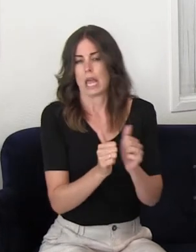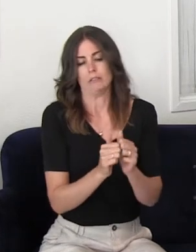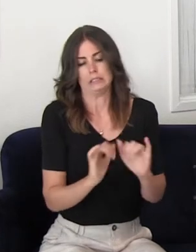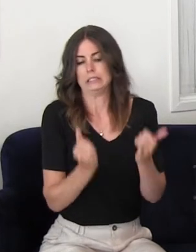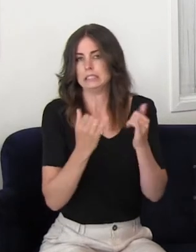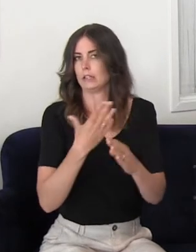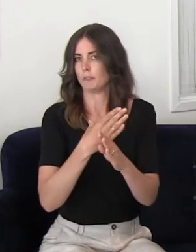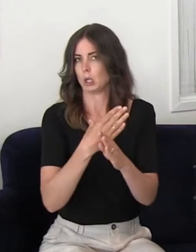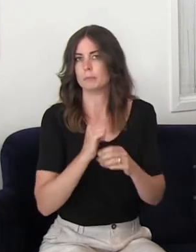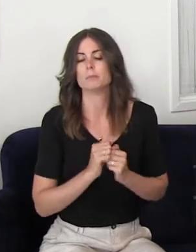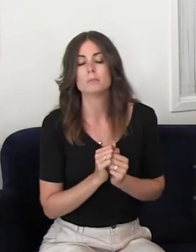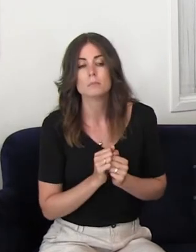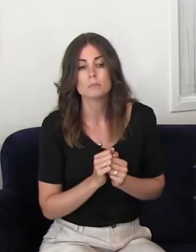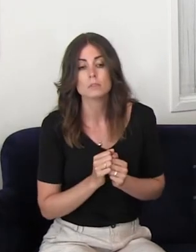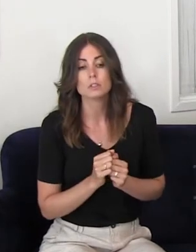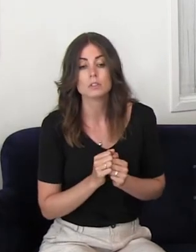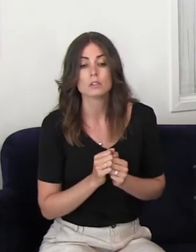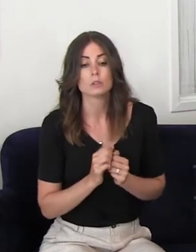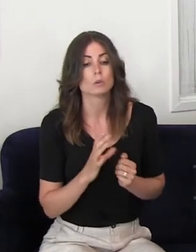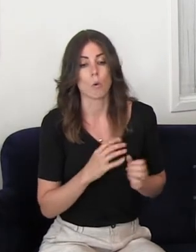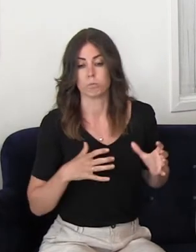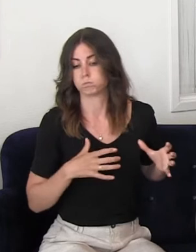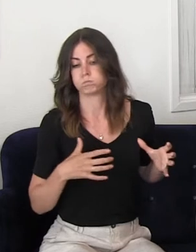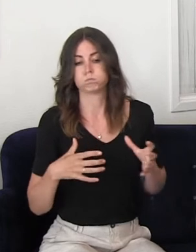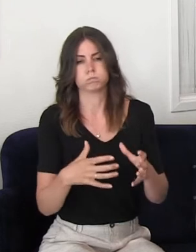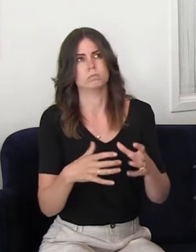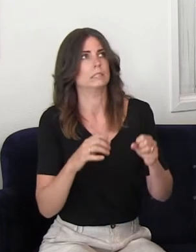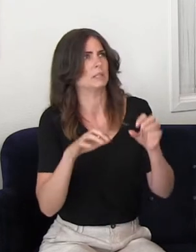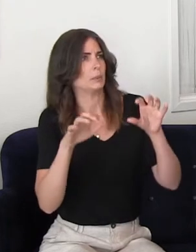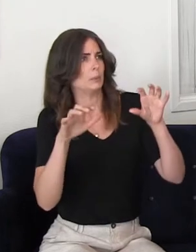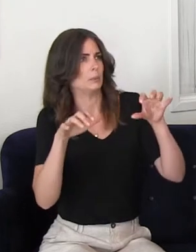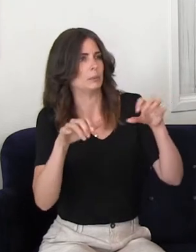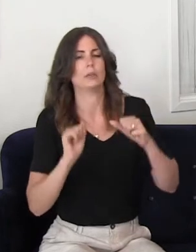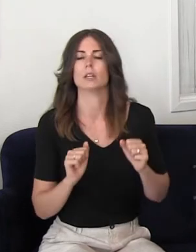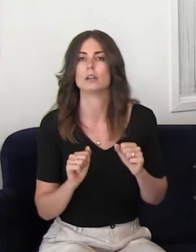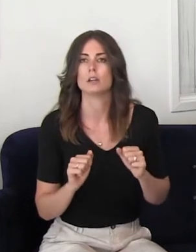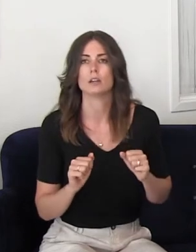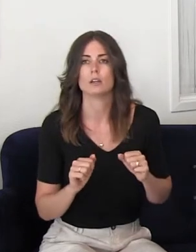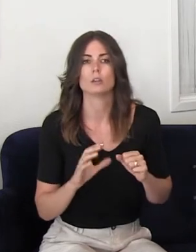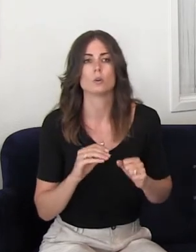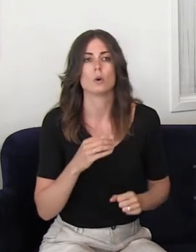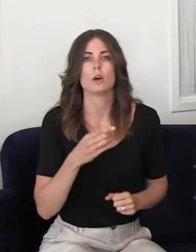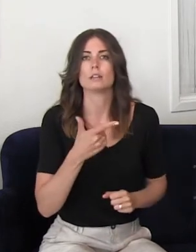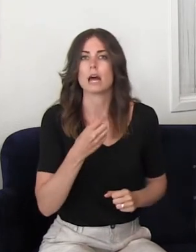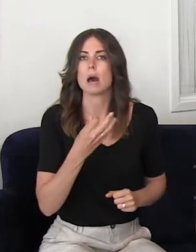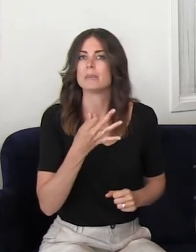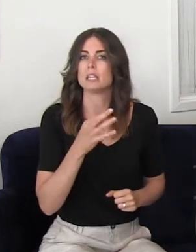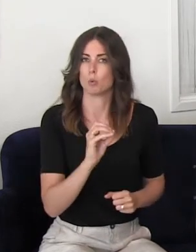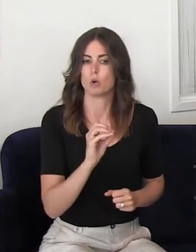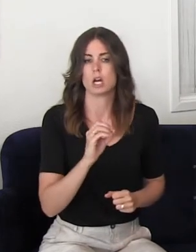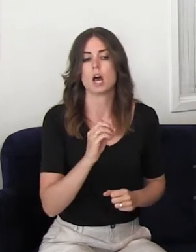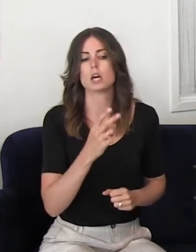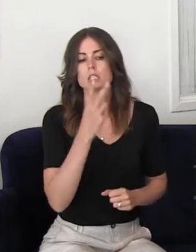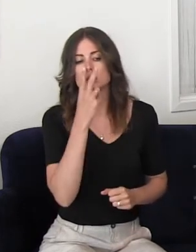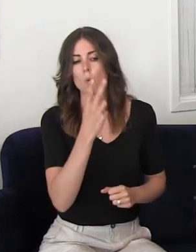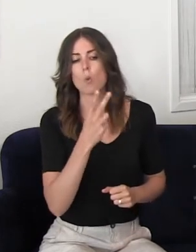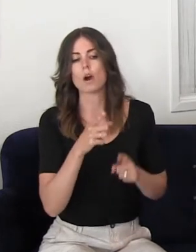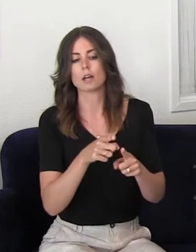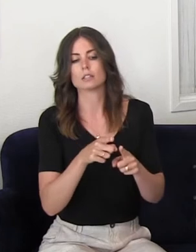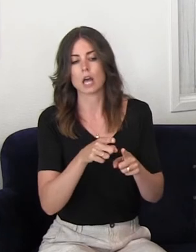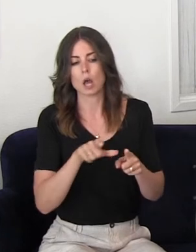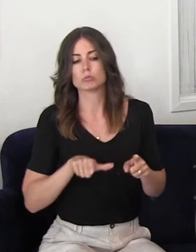förmiddagen. Så när de kom ut där och det var fortfarande lite duggregn i luften, så såg Tapio att den här ansatsbanan där man springer